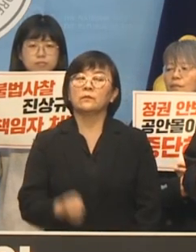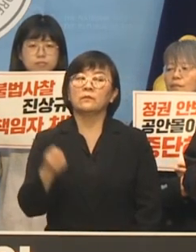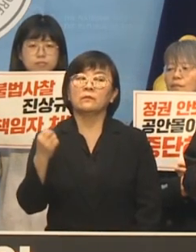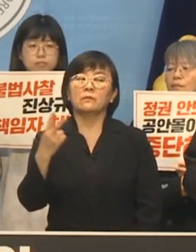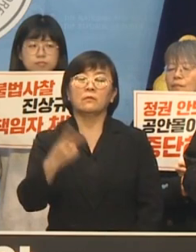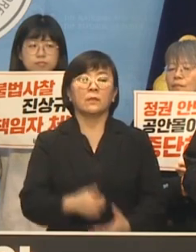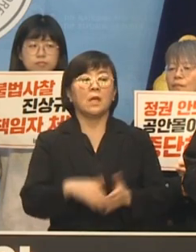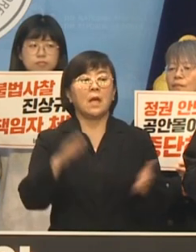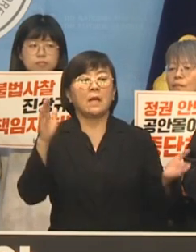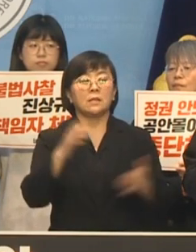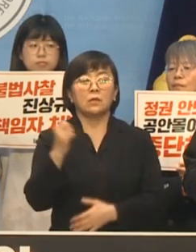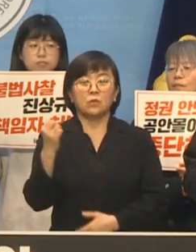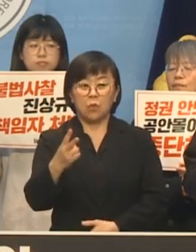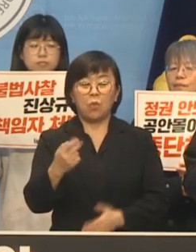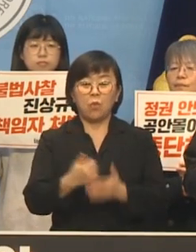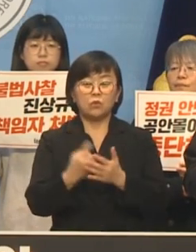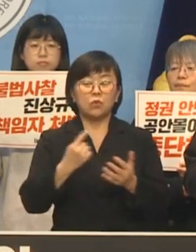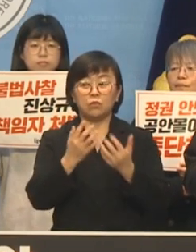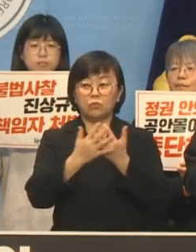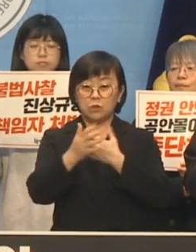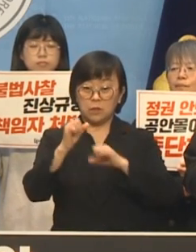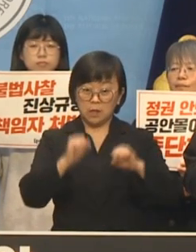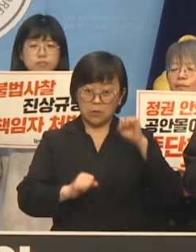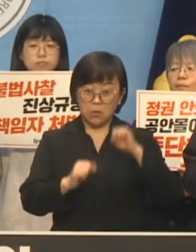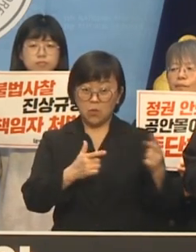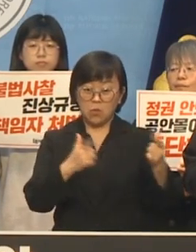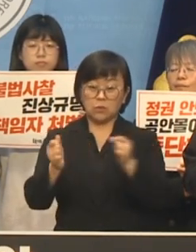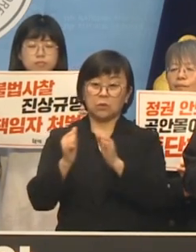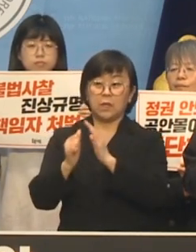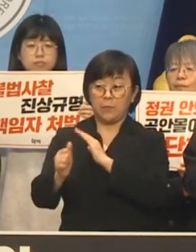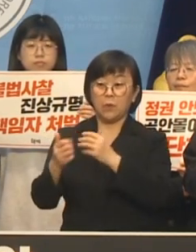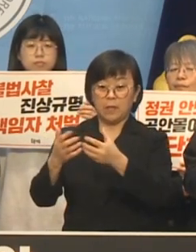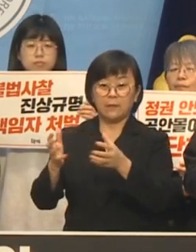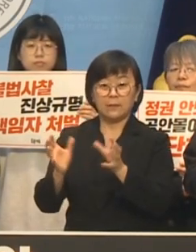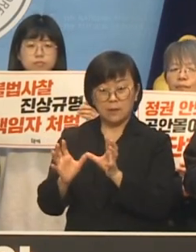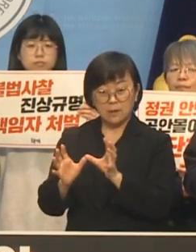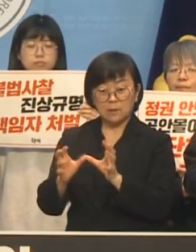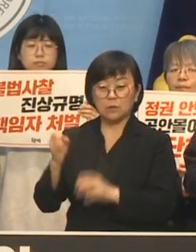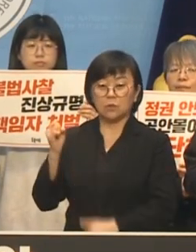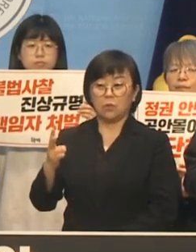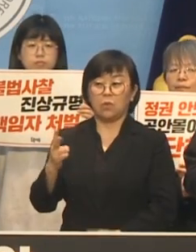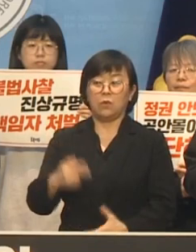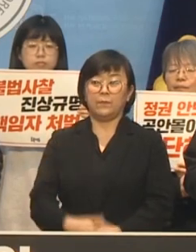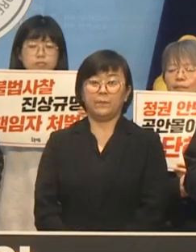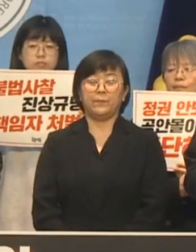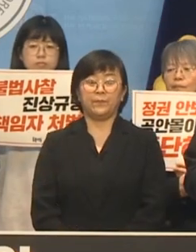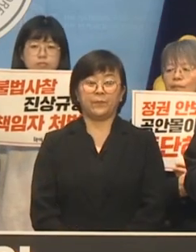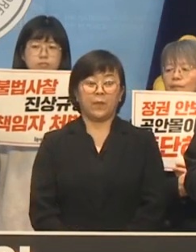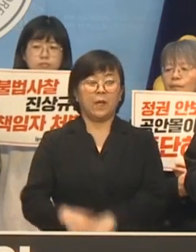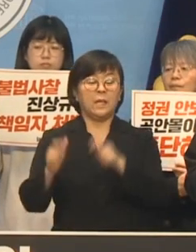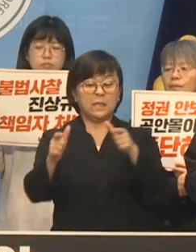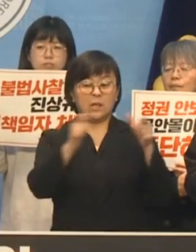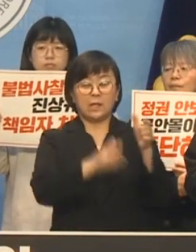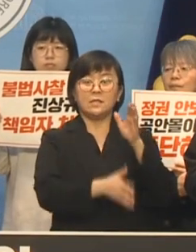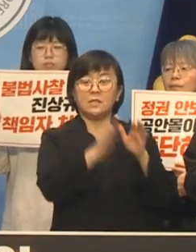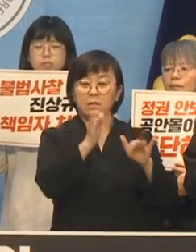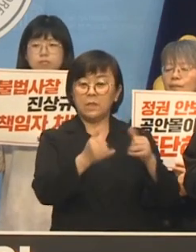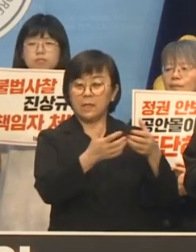그리고 학생들뿐만 아니라 촛불행동 우리 공동대표단들 그리고 지역의